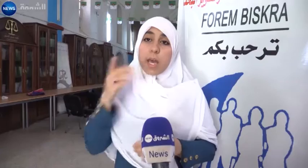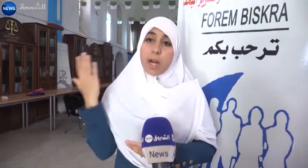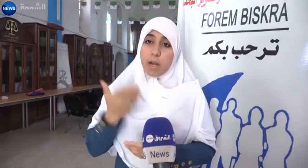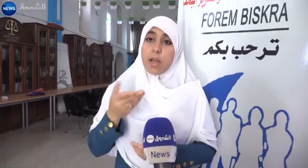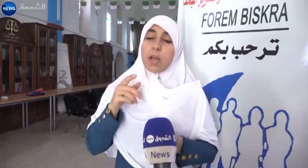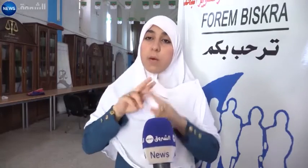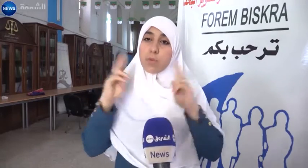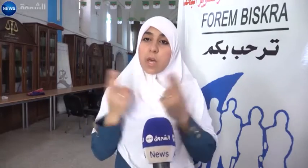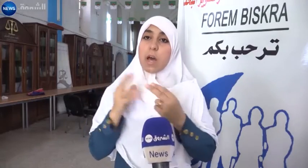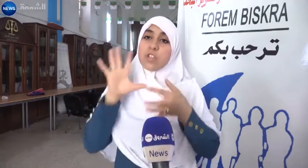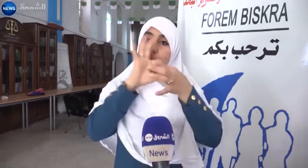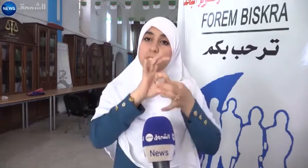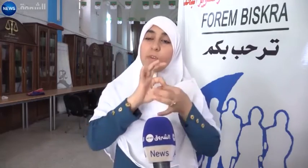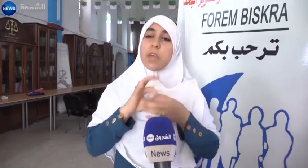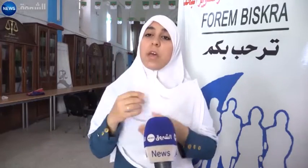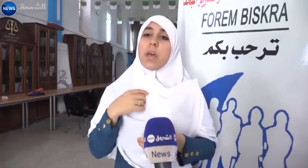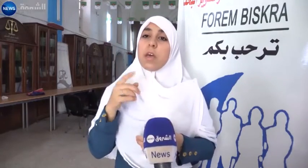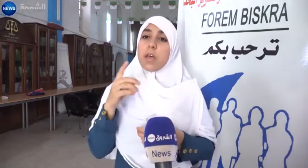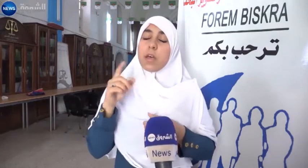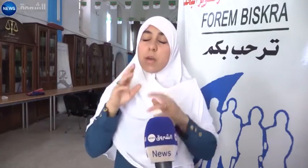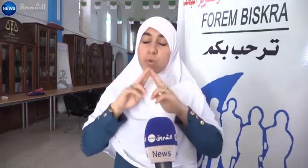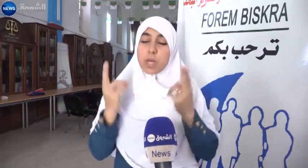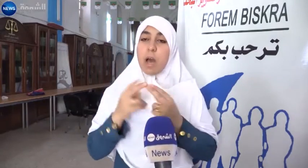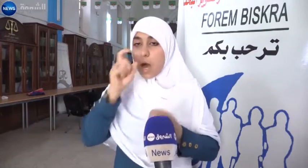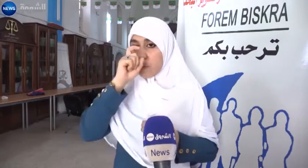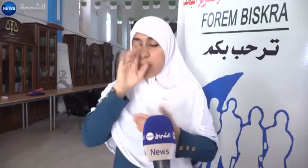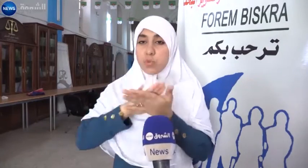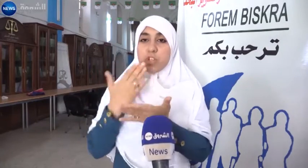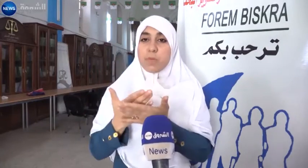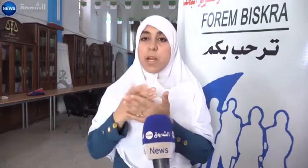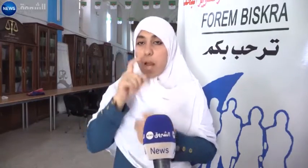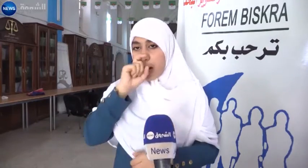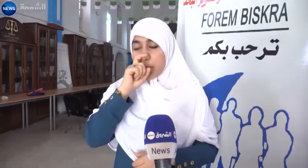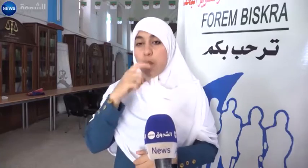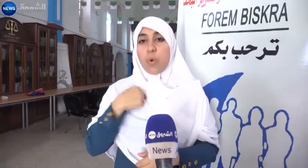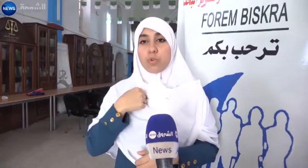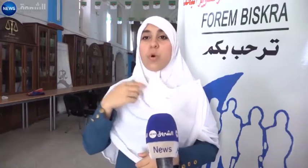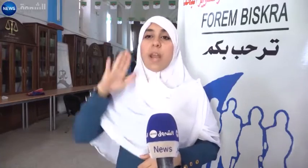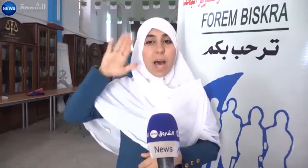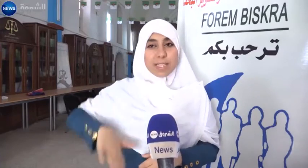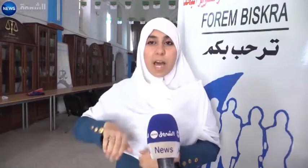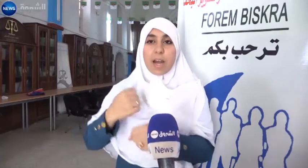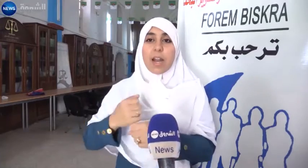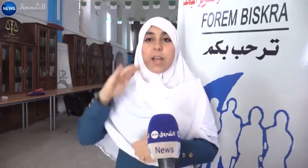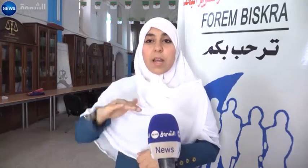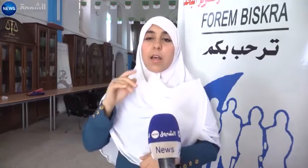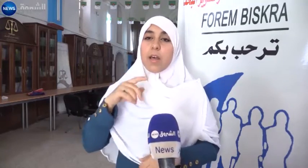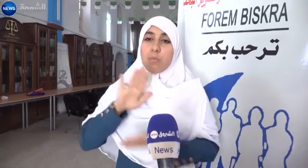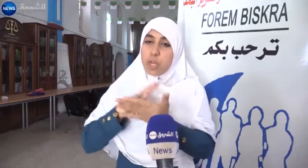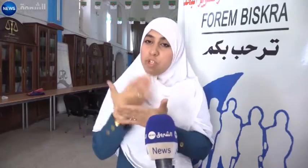personnes. J'ai même participé à un colloque dédié aux personnes sourdes et j'étais la plus jeune participante. Je suis contente d'avoir réussi.